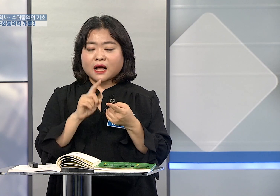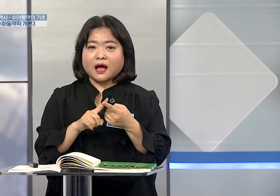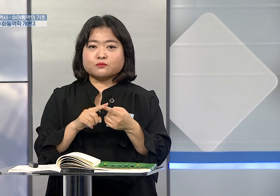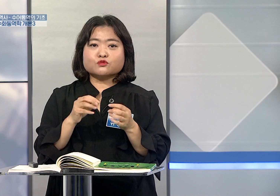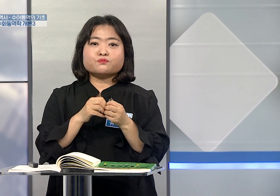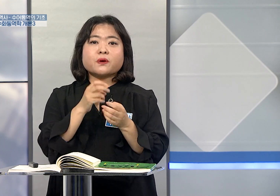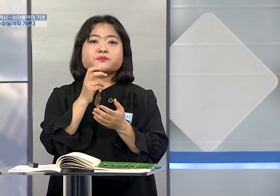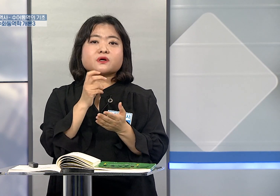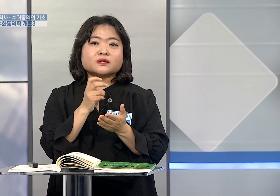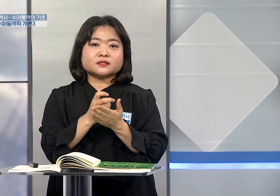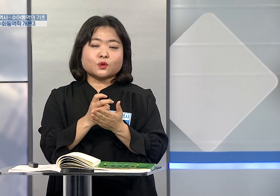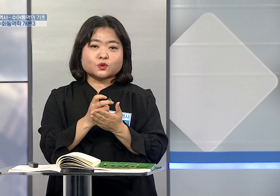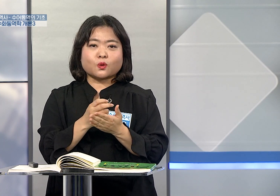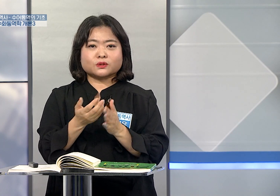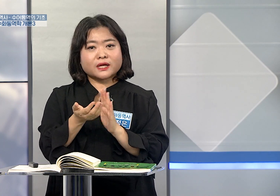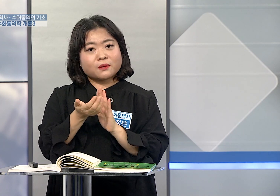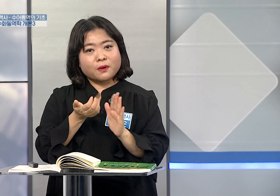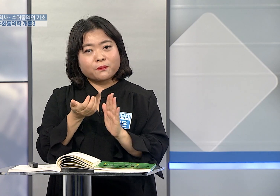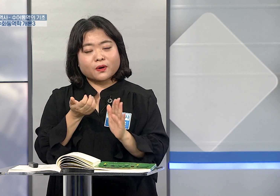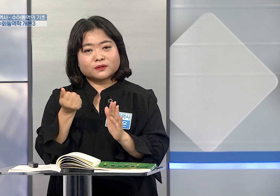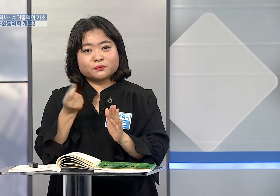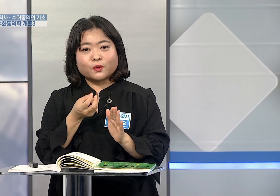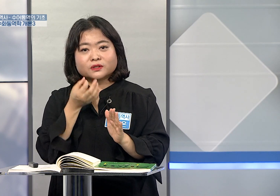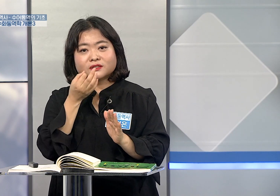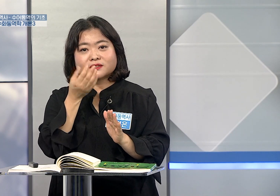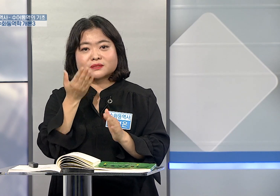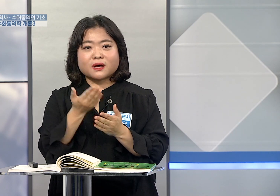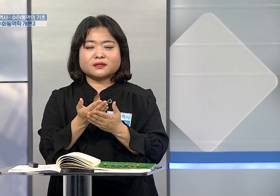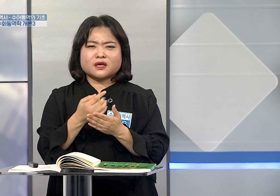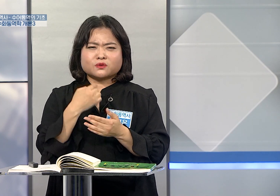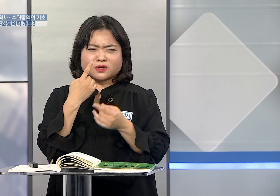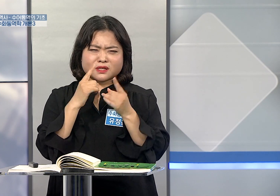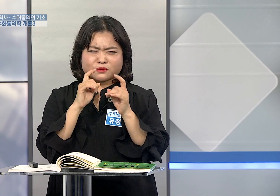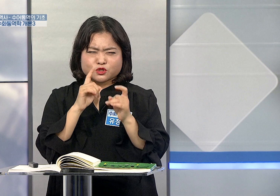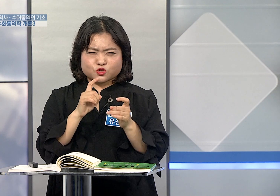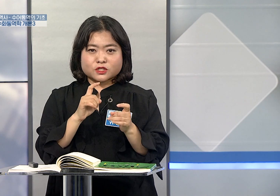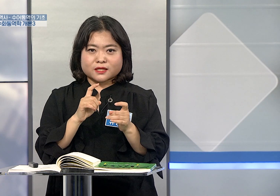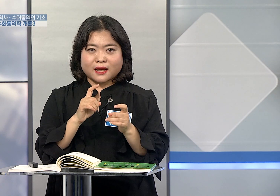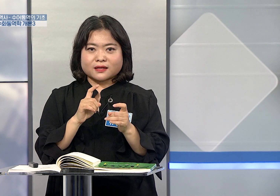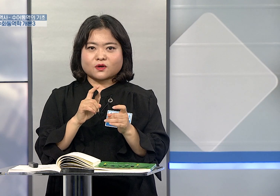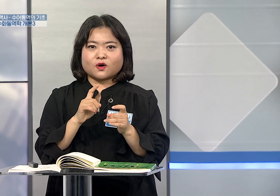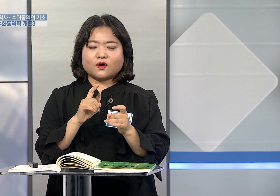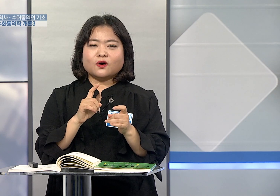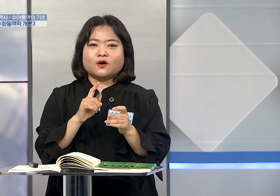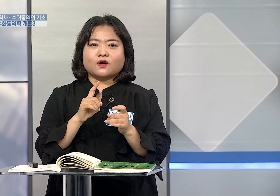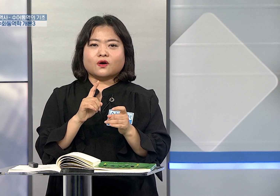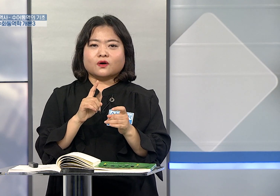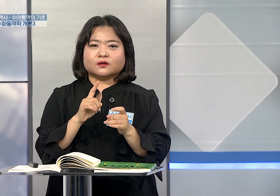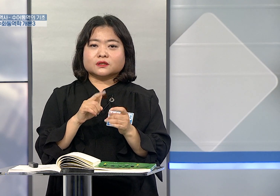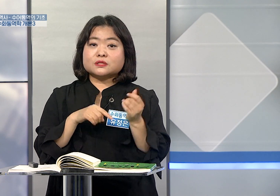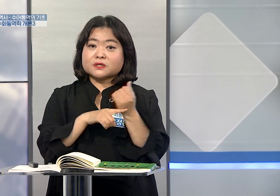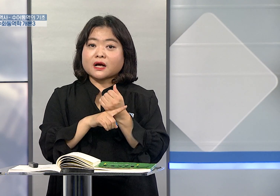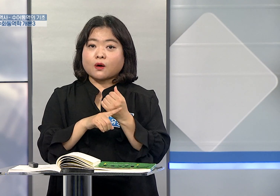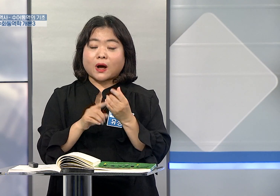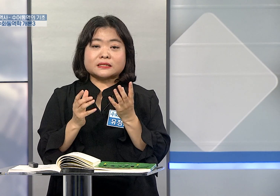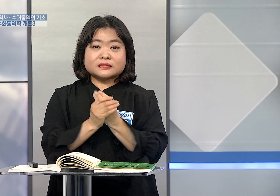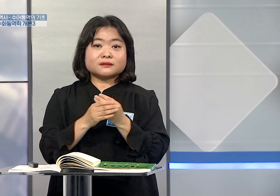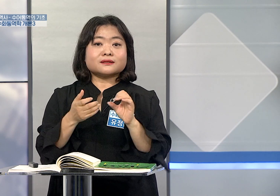비수지가 문법적인 요소 제가 몇 번 보여드렸지만 굉장히 비수지에 따라서 의미가 완전히